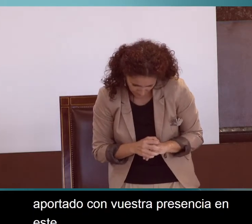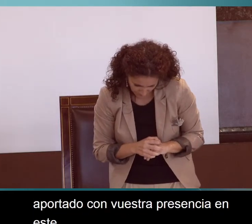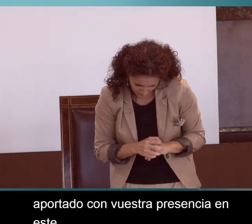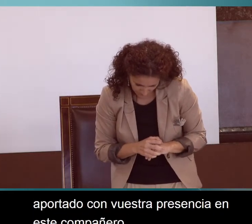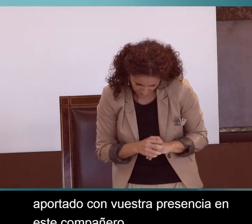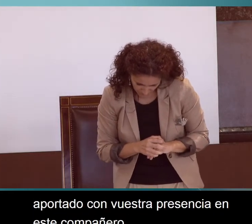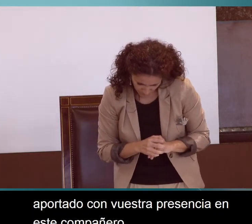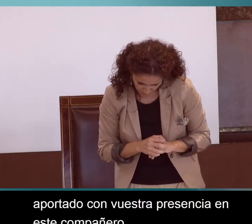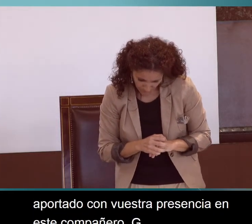agradeceros vuestro apoyo.